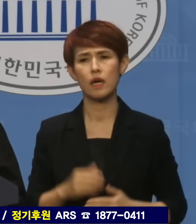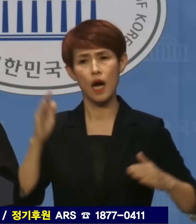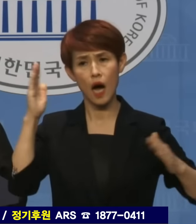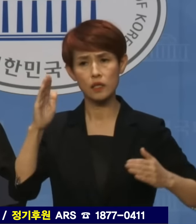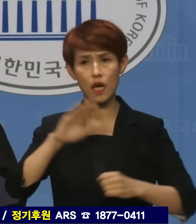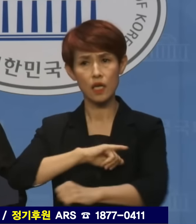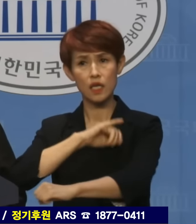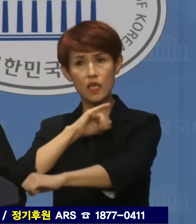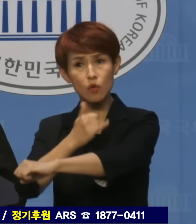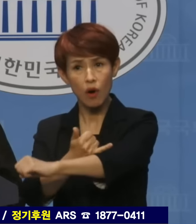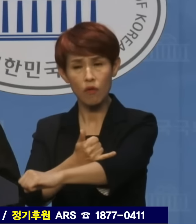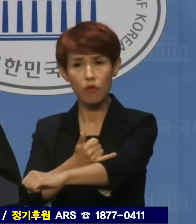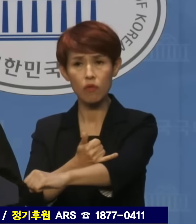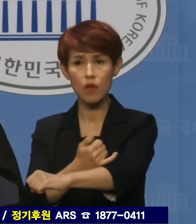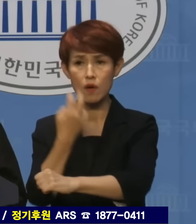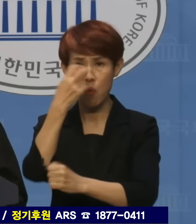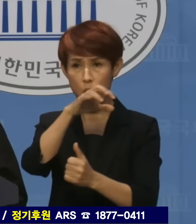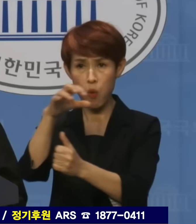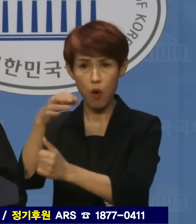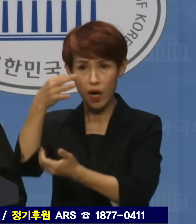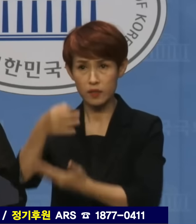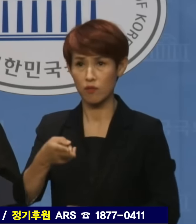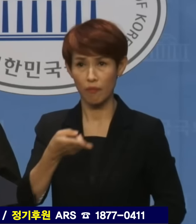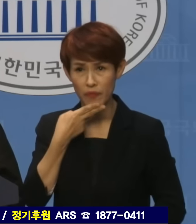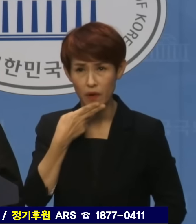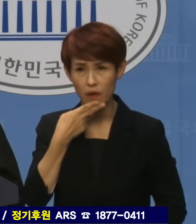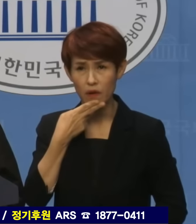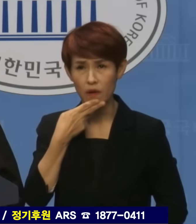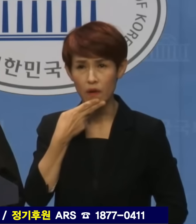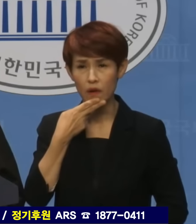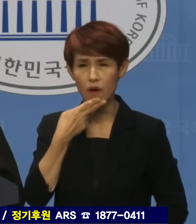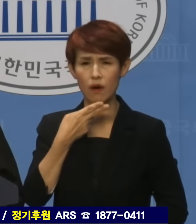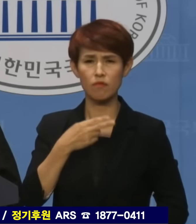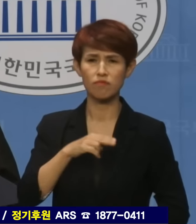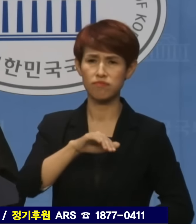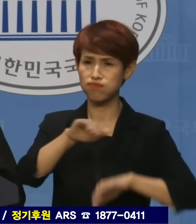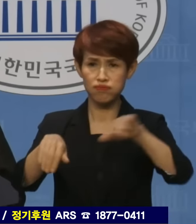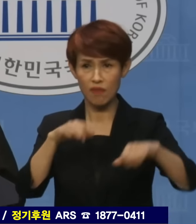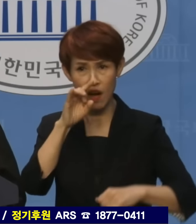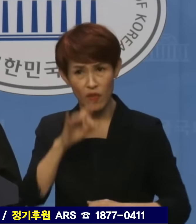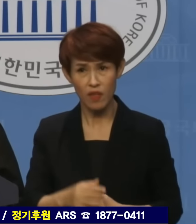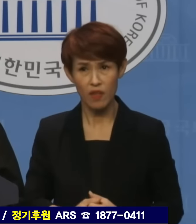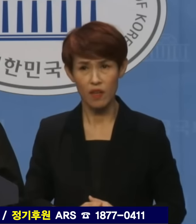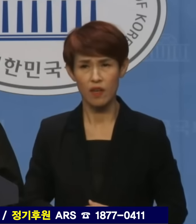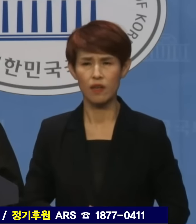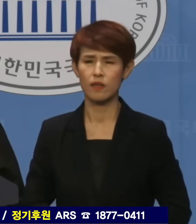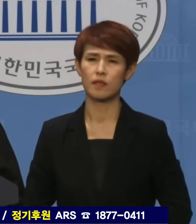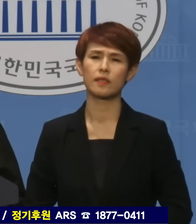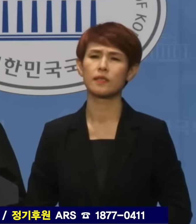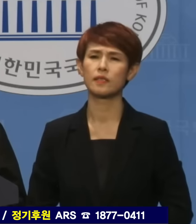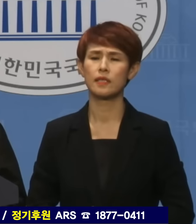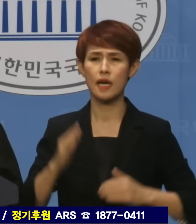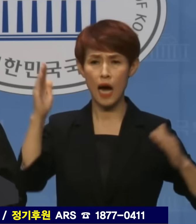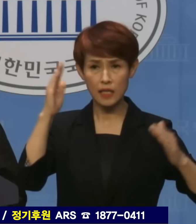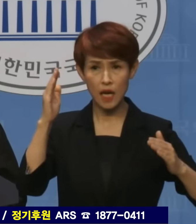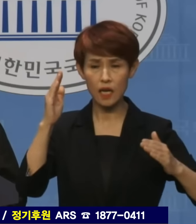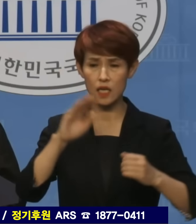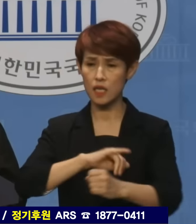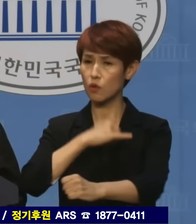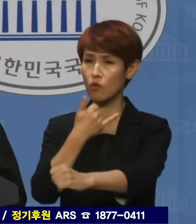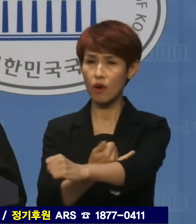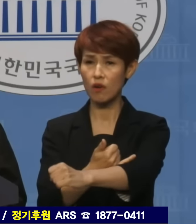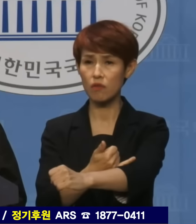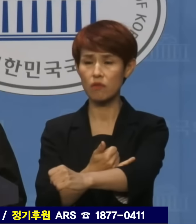학생들의 인권은 보호할 가치도 없고 인권 교육을 해서도 안 된다는 것입니까? 설마 학생들의